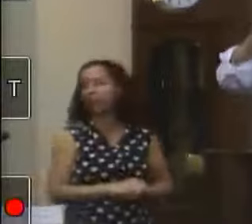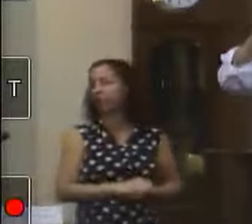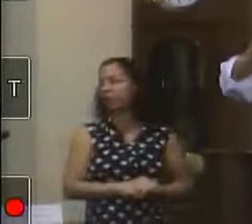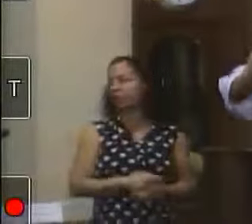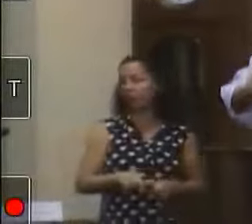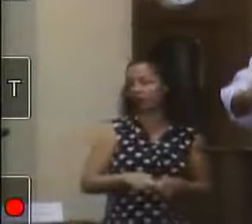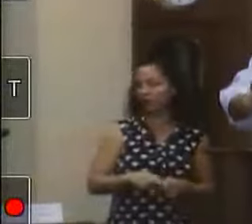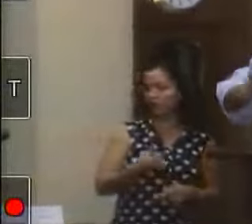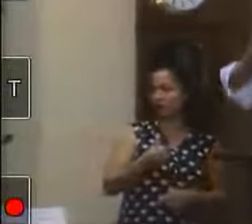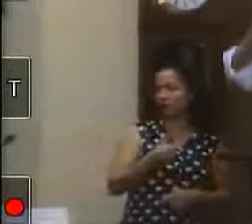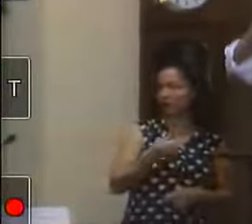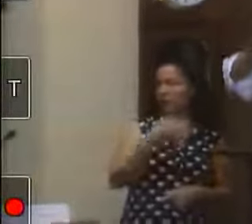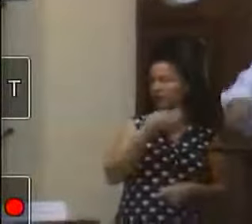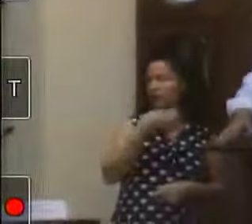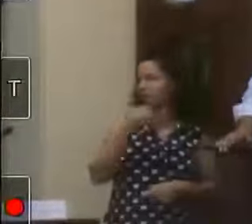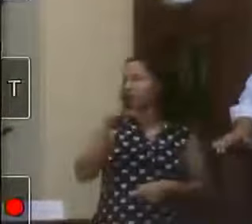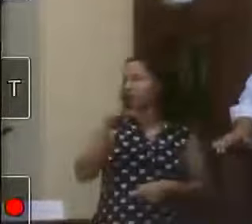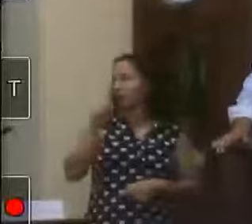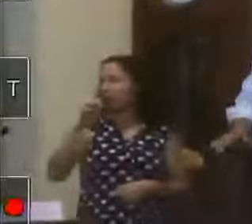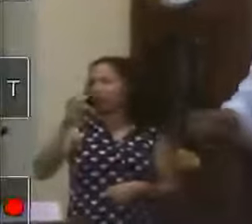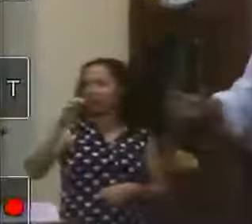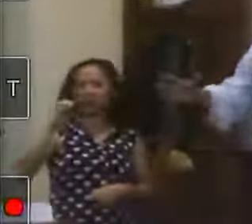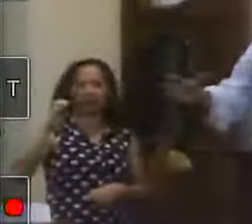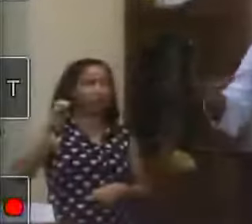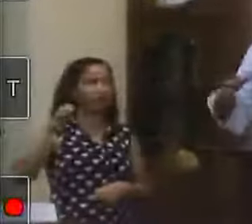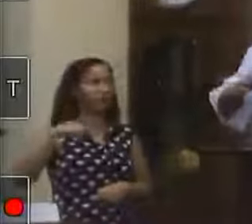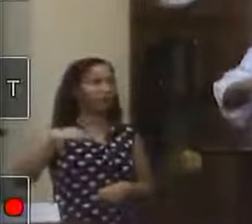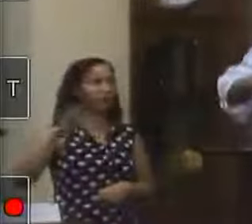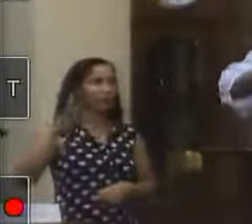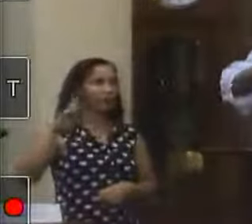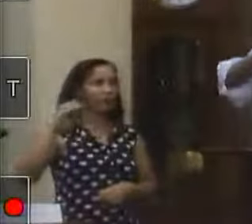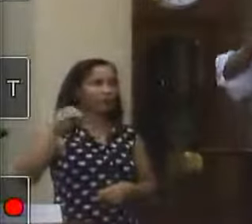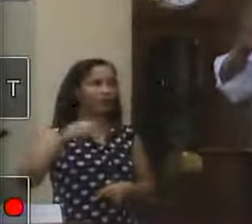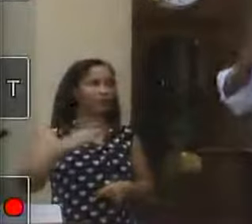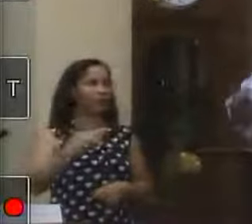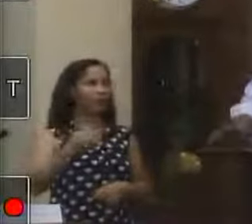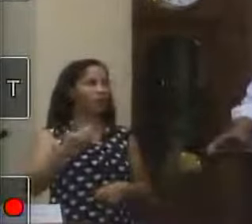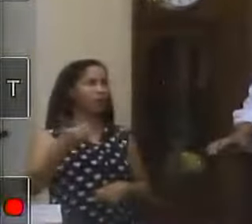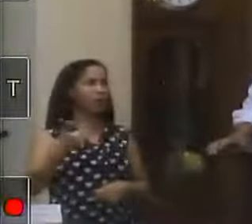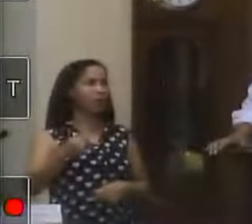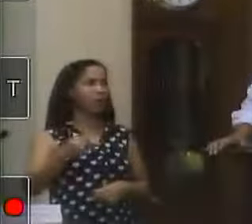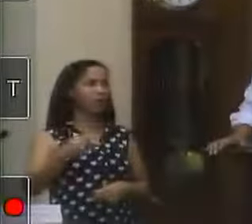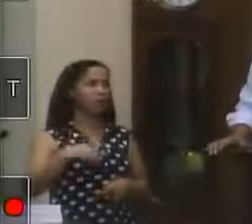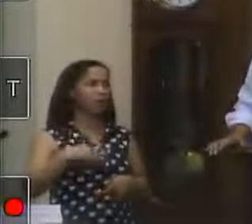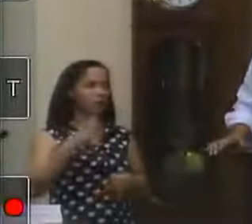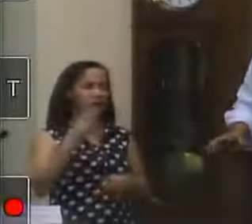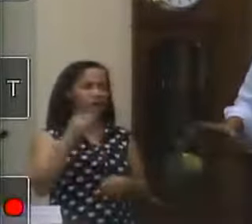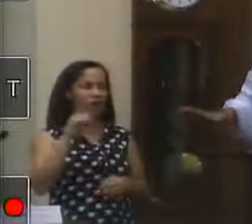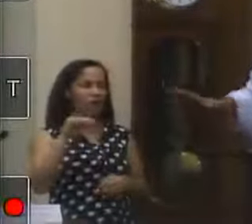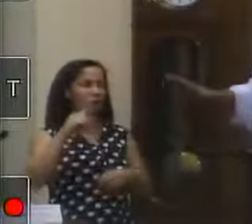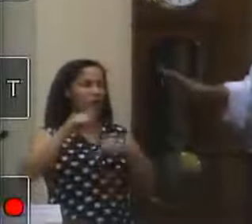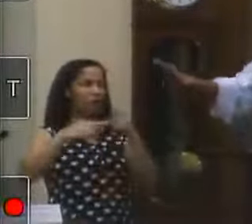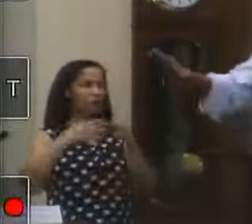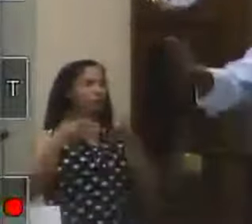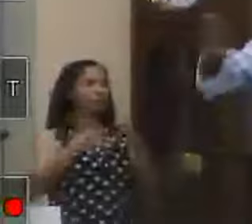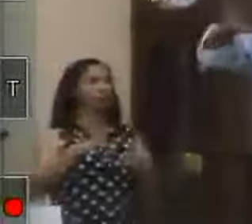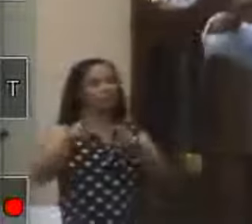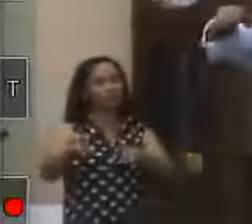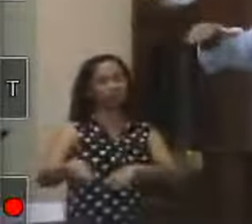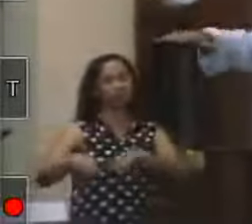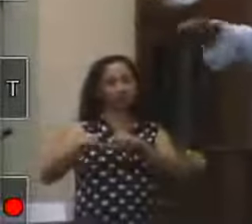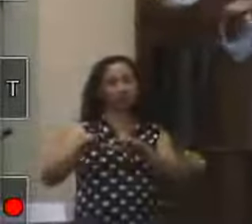26 de setembro de 2017. Olha, demorou uns 3 dias, a máquina chegou lá. Eles limparam